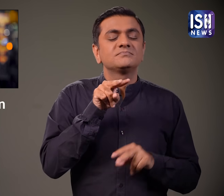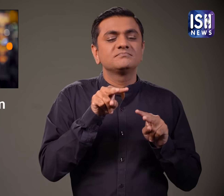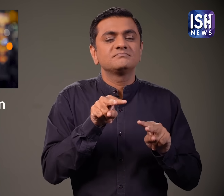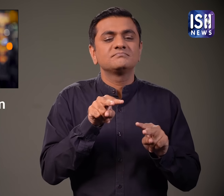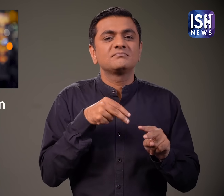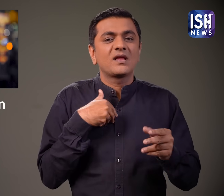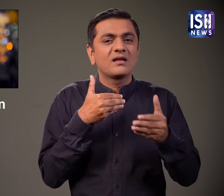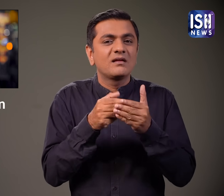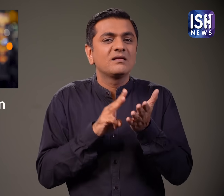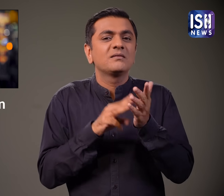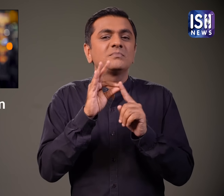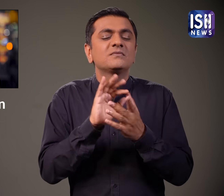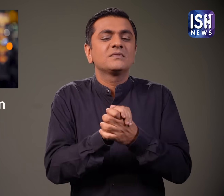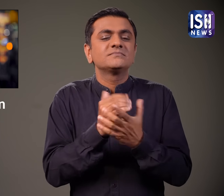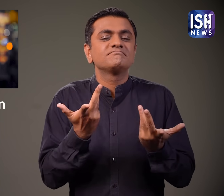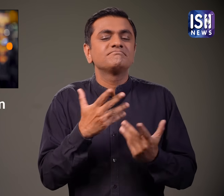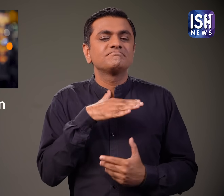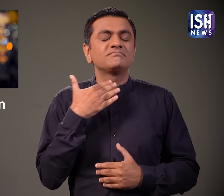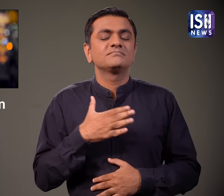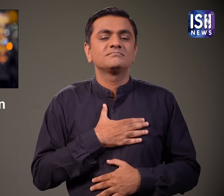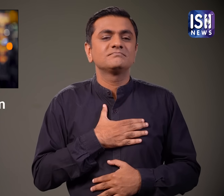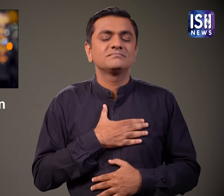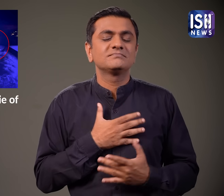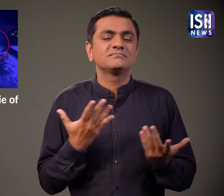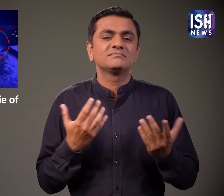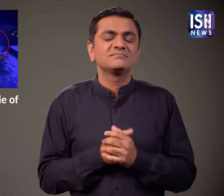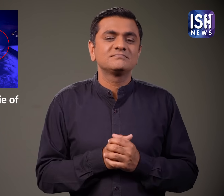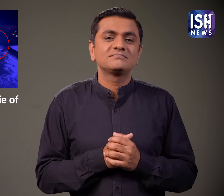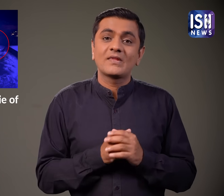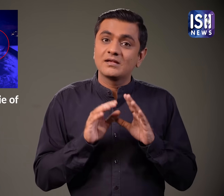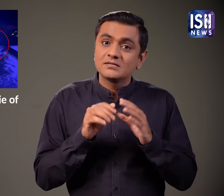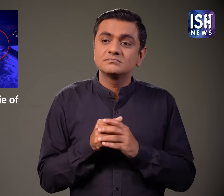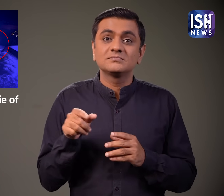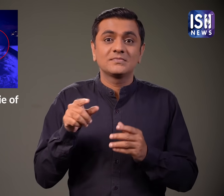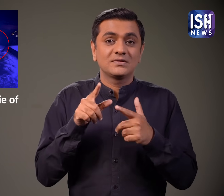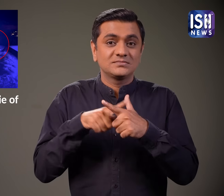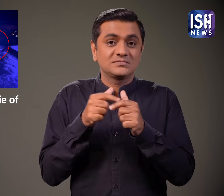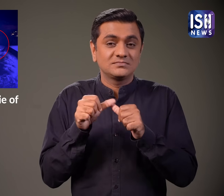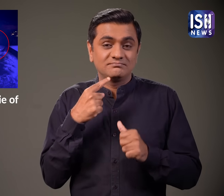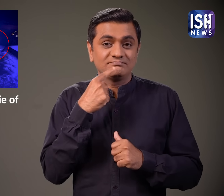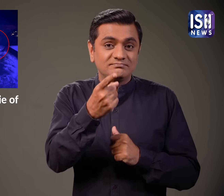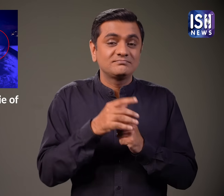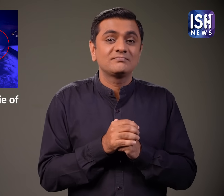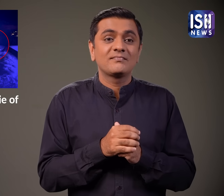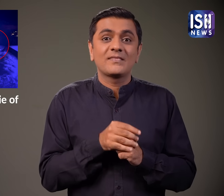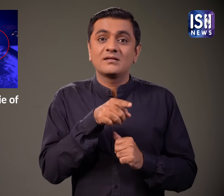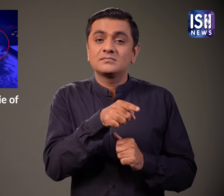एनिटस्टन ने उनके निधन पर दुख व्यक्त किया जेनिफर ने कहा कि मैथ्यू